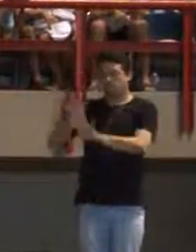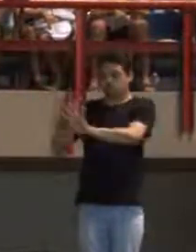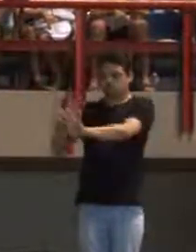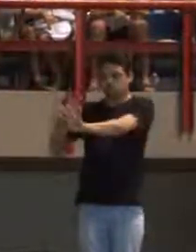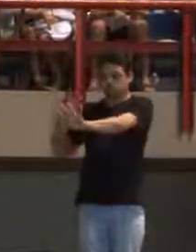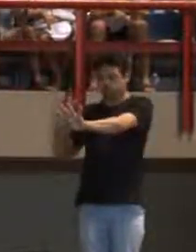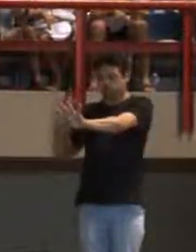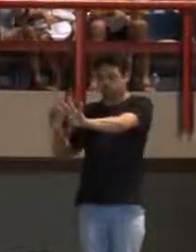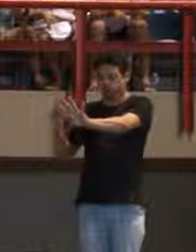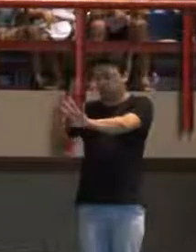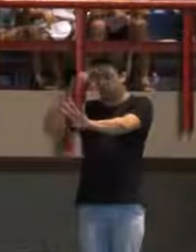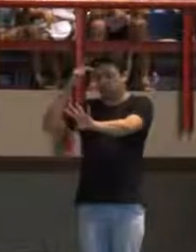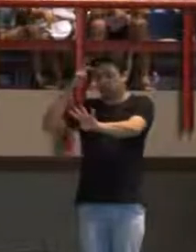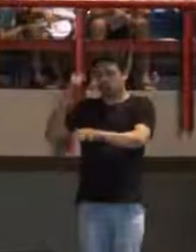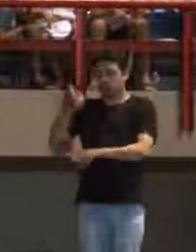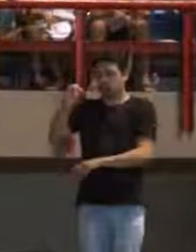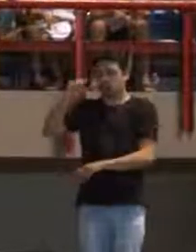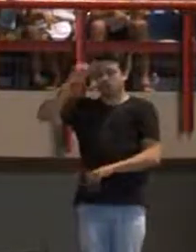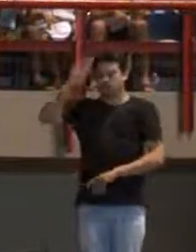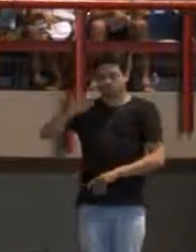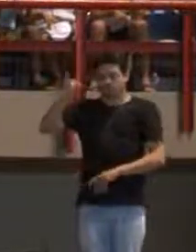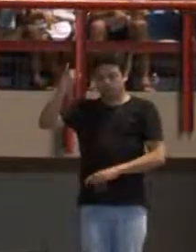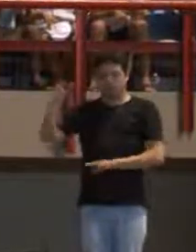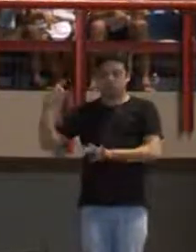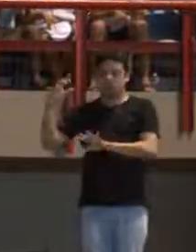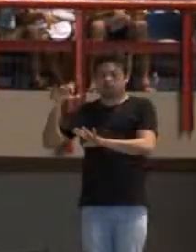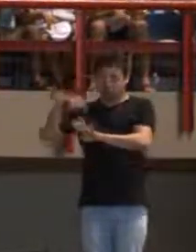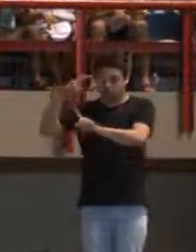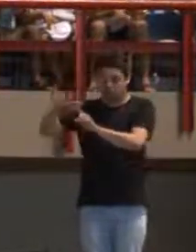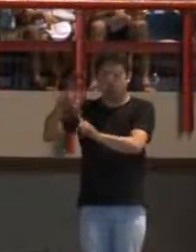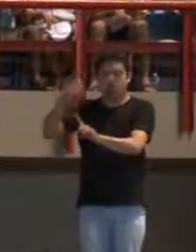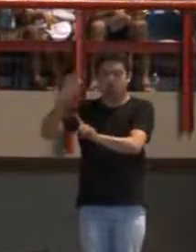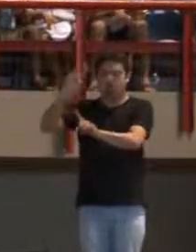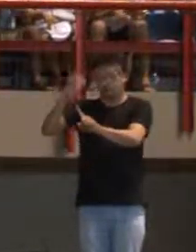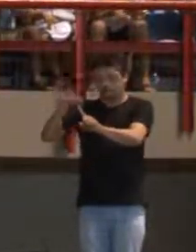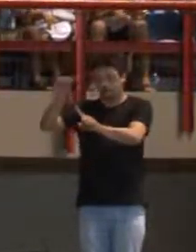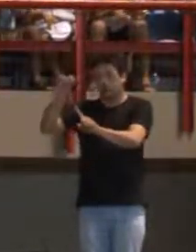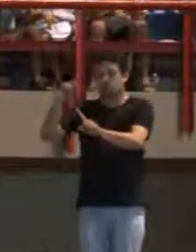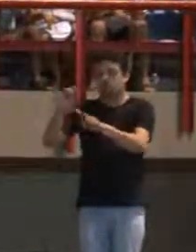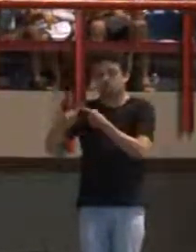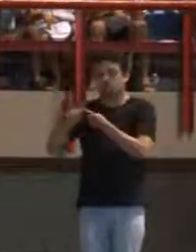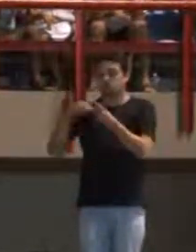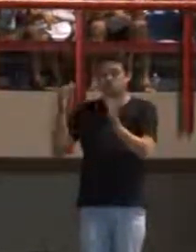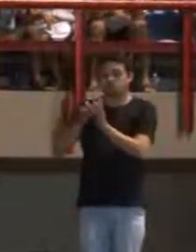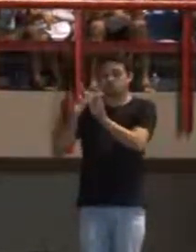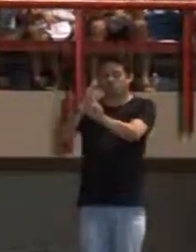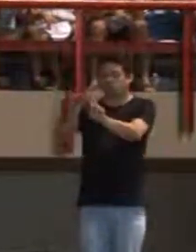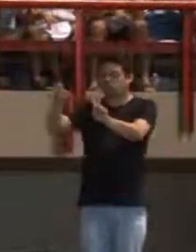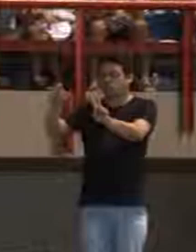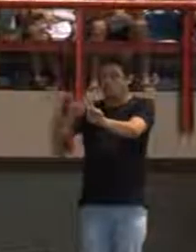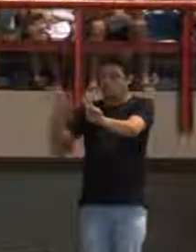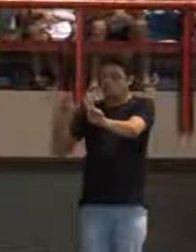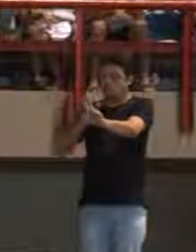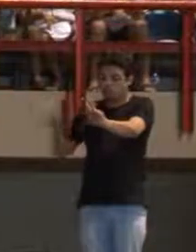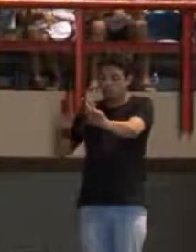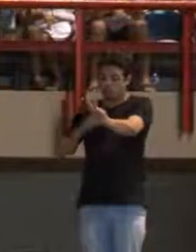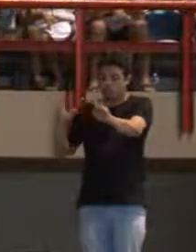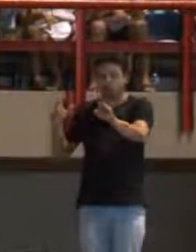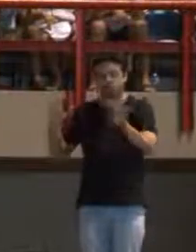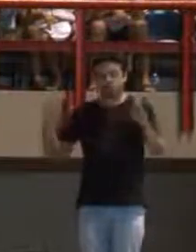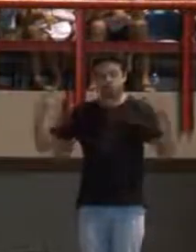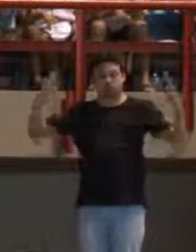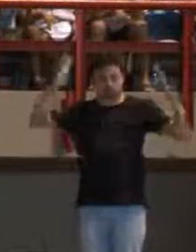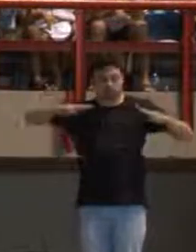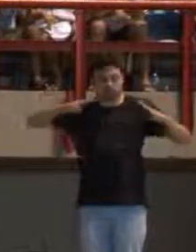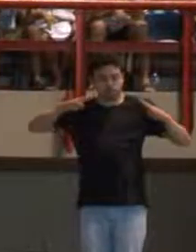muito grande. Bota lá 10 milhões, morre 10 milhões no dia, tem mais 10 milhões no outro dia. E os bichinhos são tudo igual, né? Confunde o adversário,